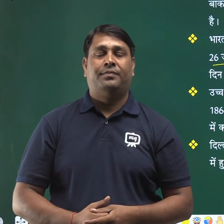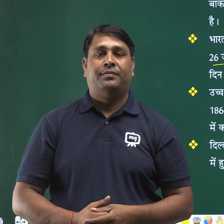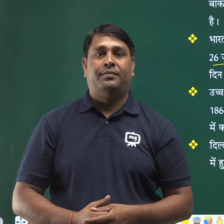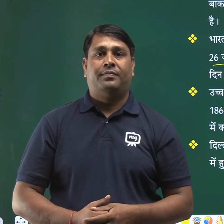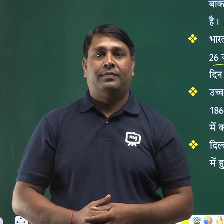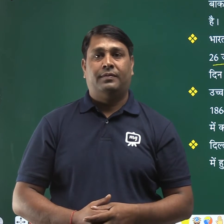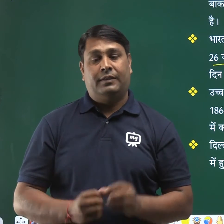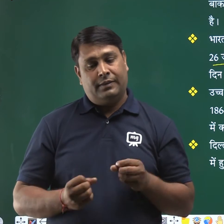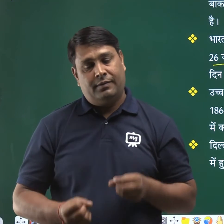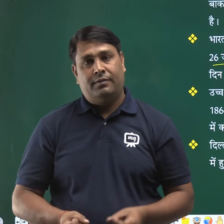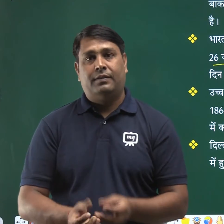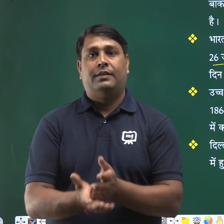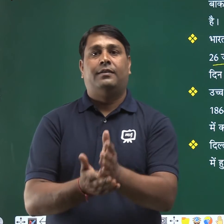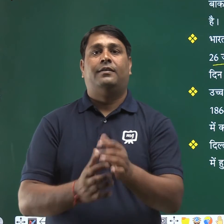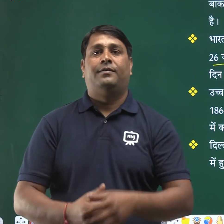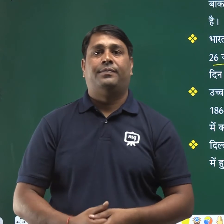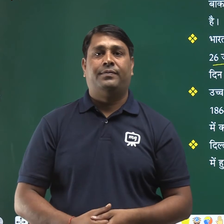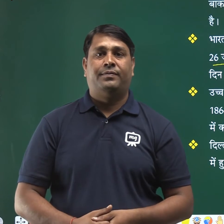को की गई थी।